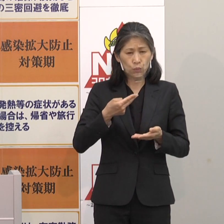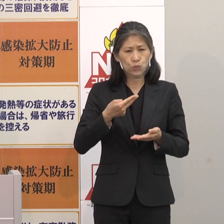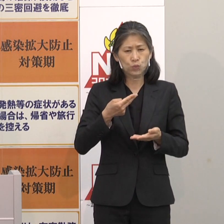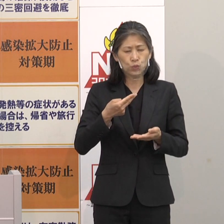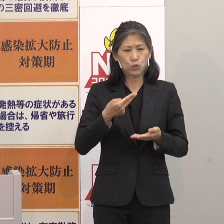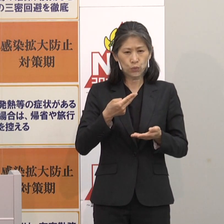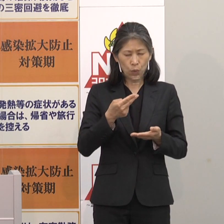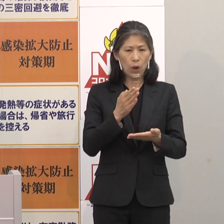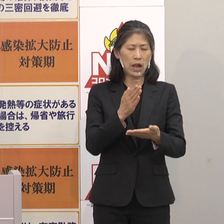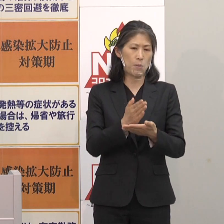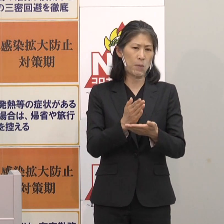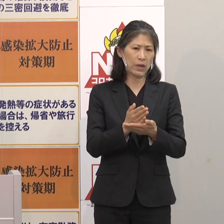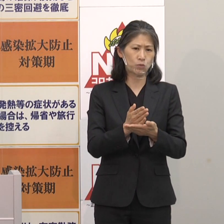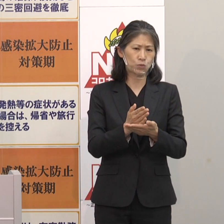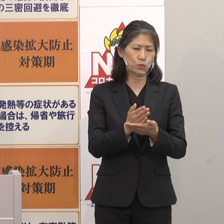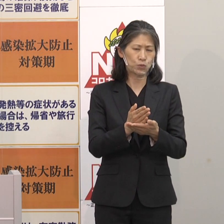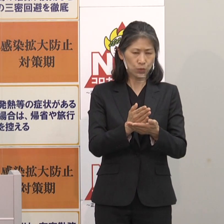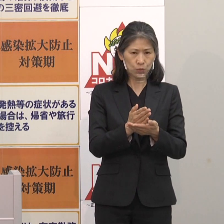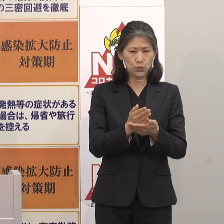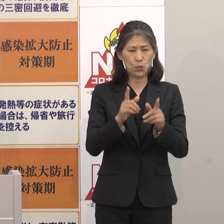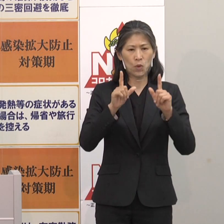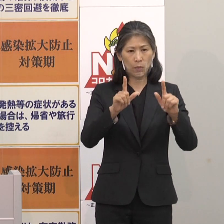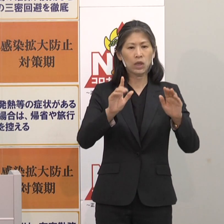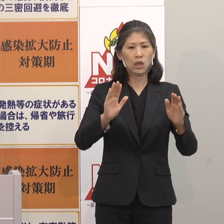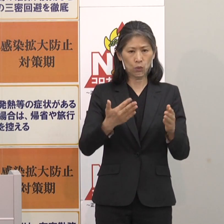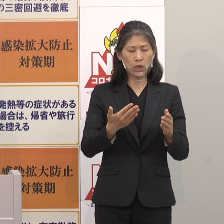えようがないですね。